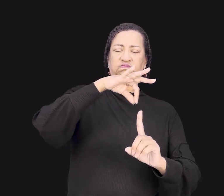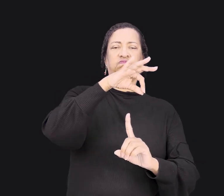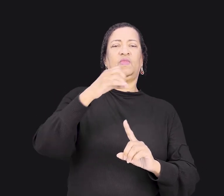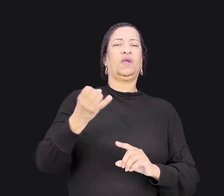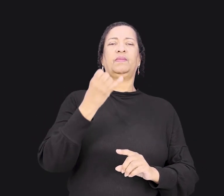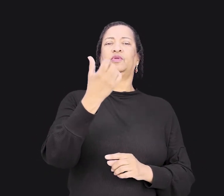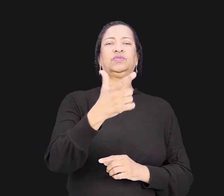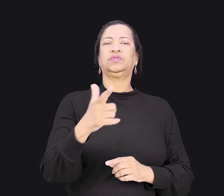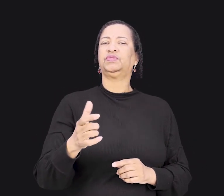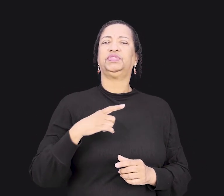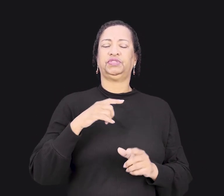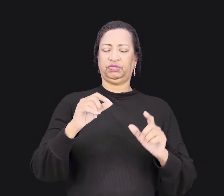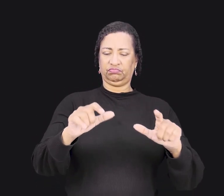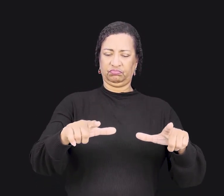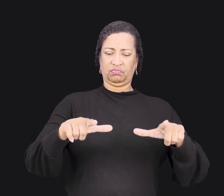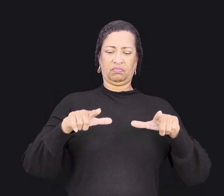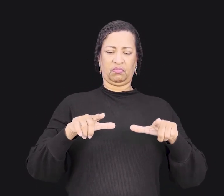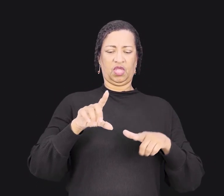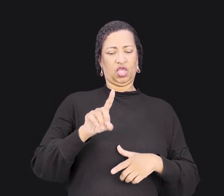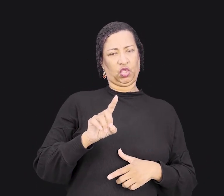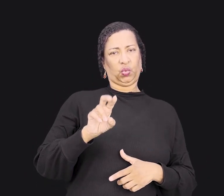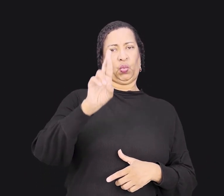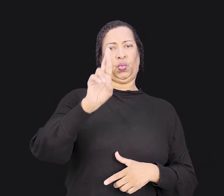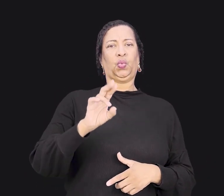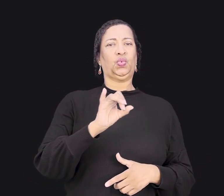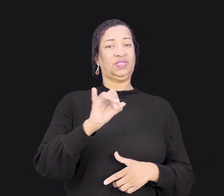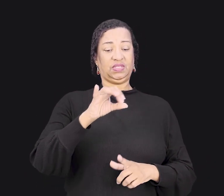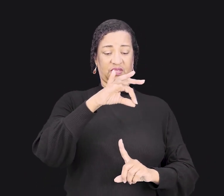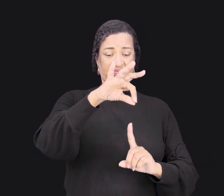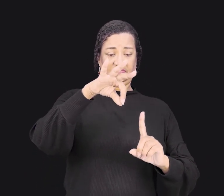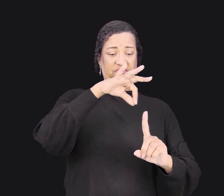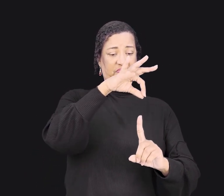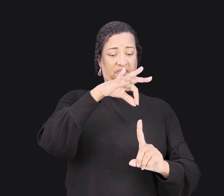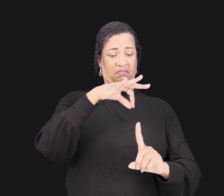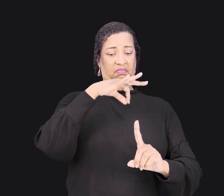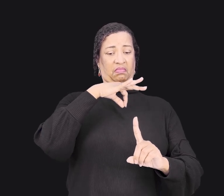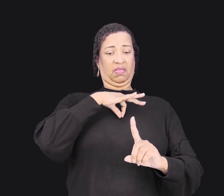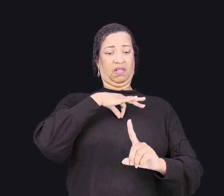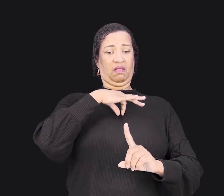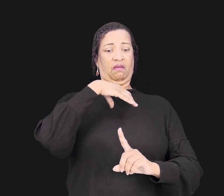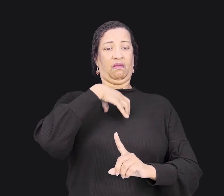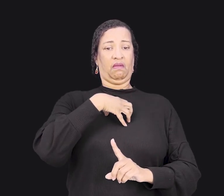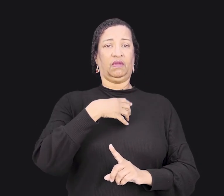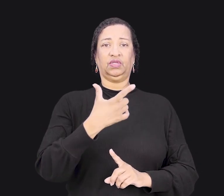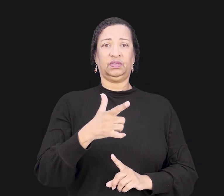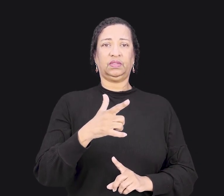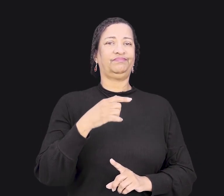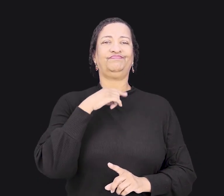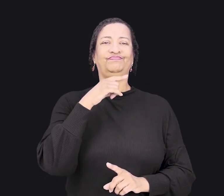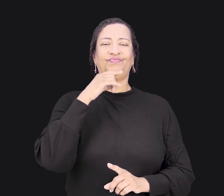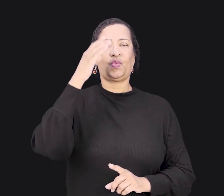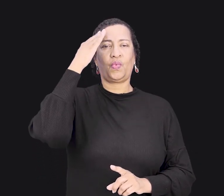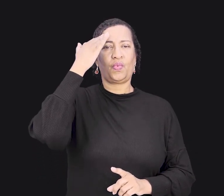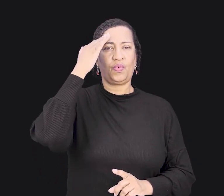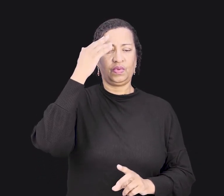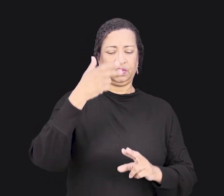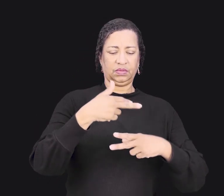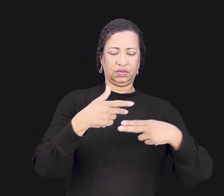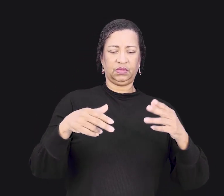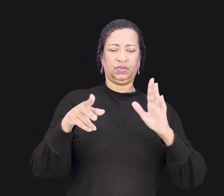tem um diploma de doutorado, se ela não for espiritual, não entenderá as coisas do Espírito. O que João